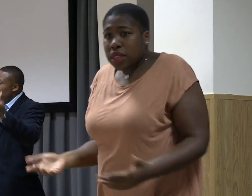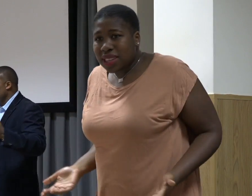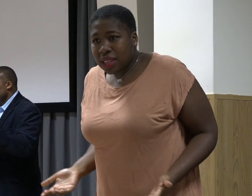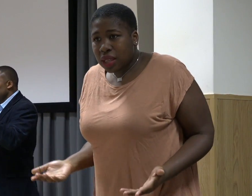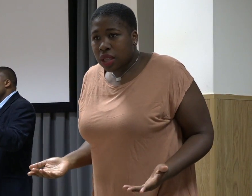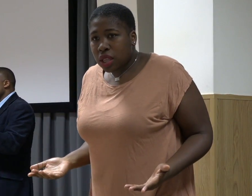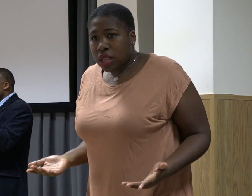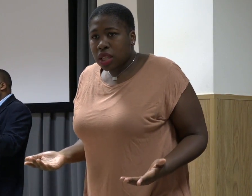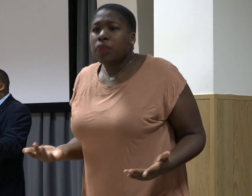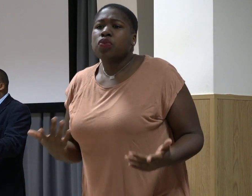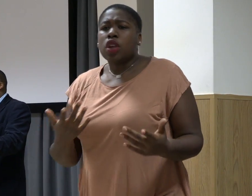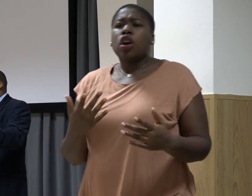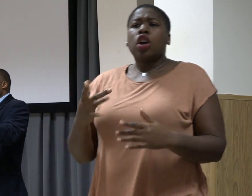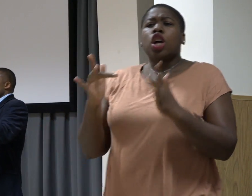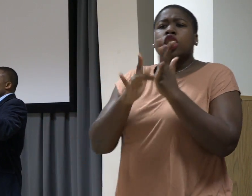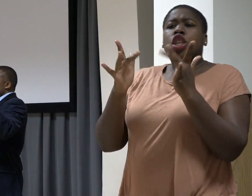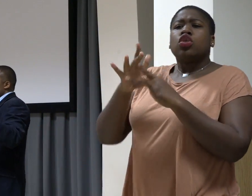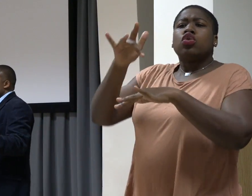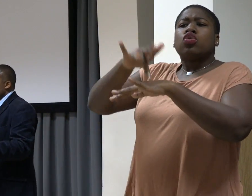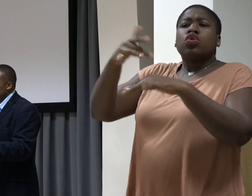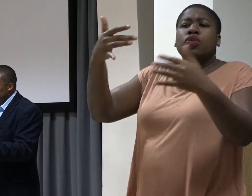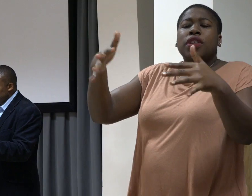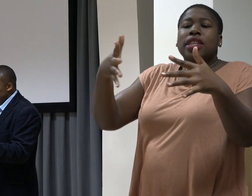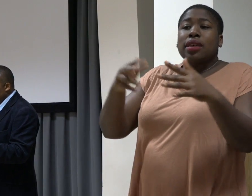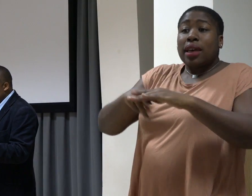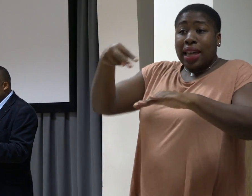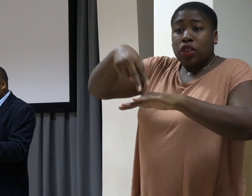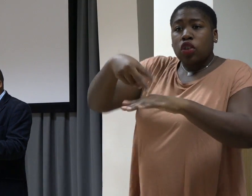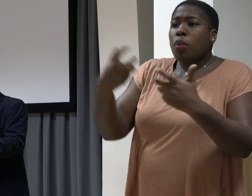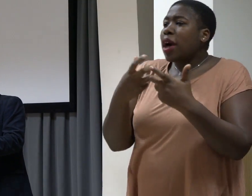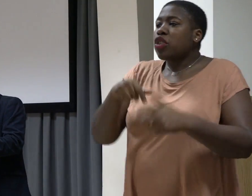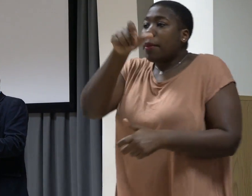en train de pleurer, la scène venait de se passer, Jésus faisait quelque chose. Ici,